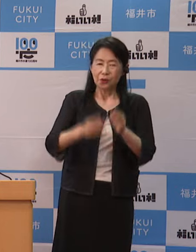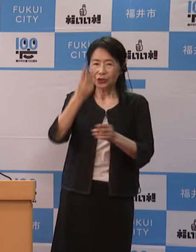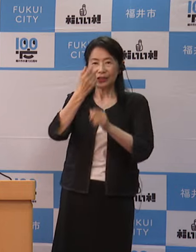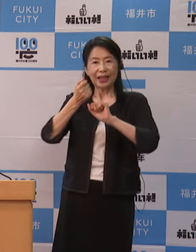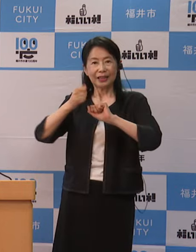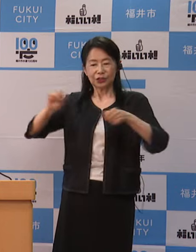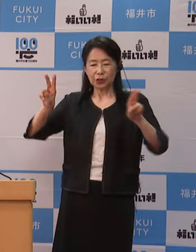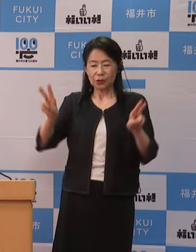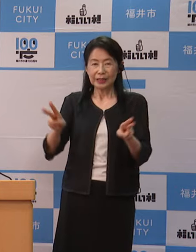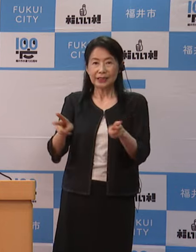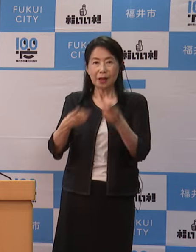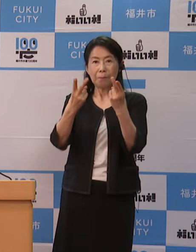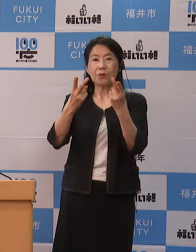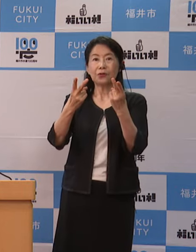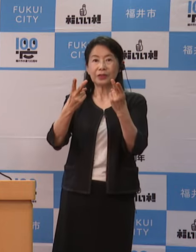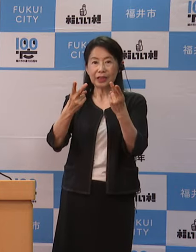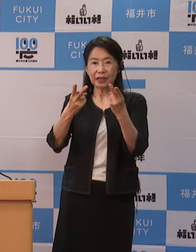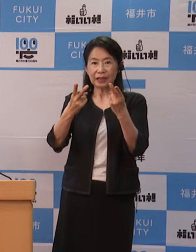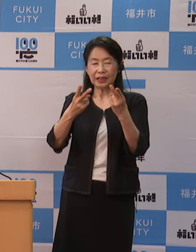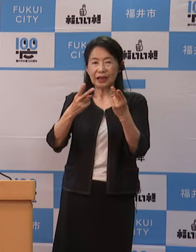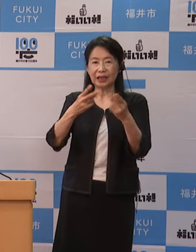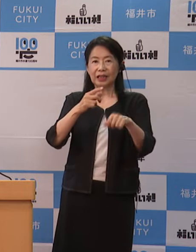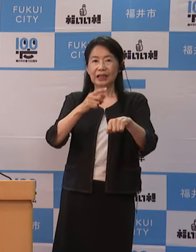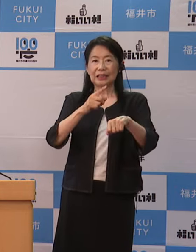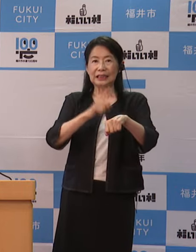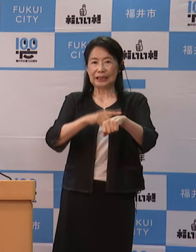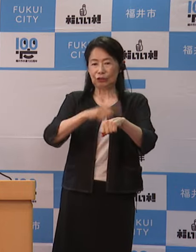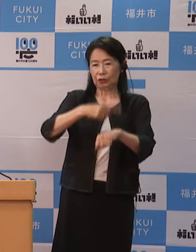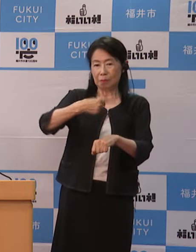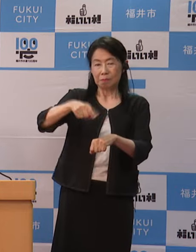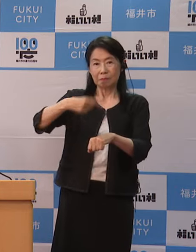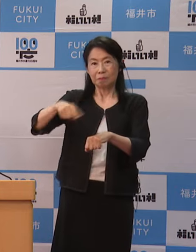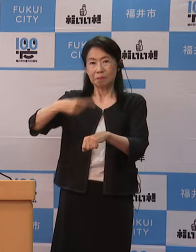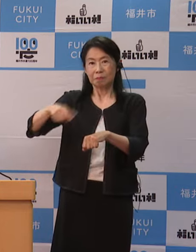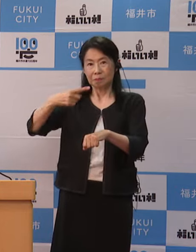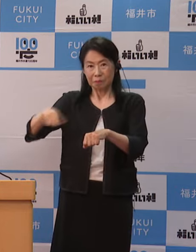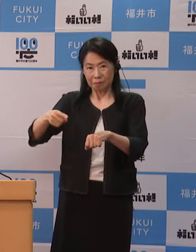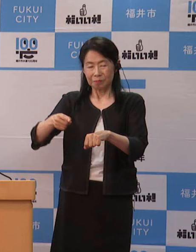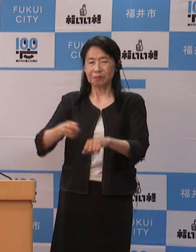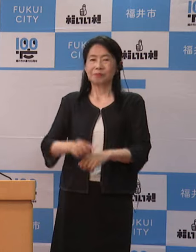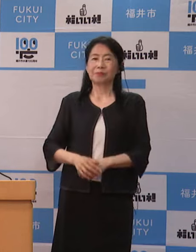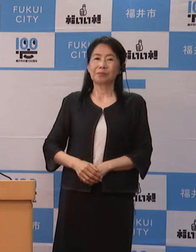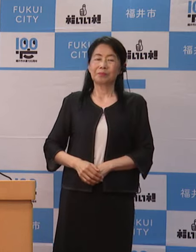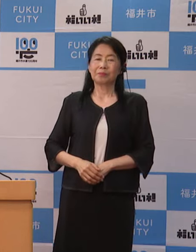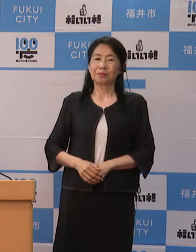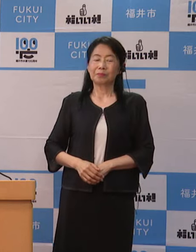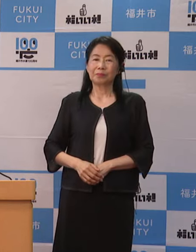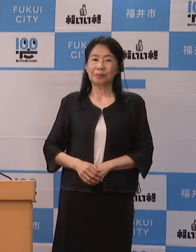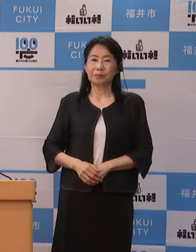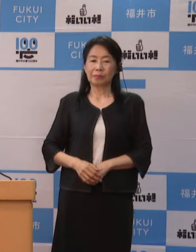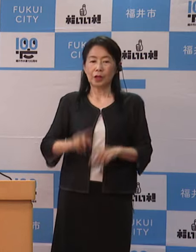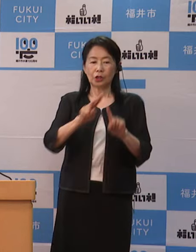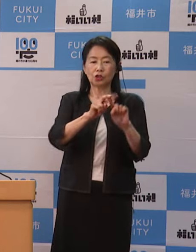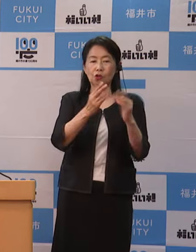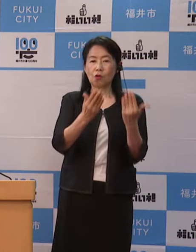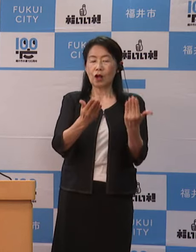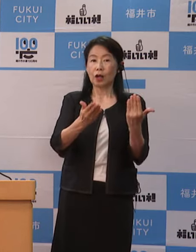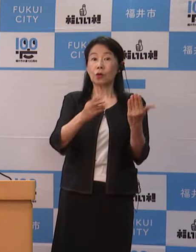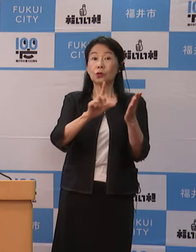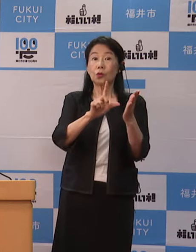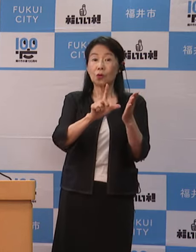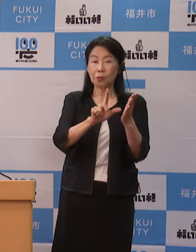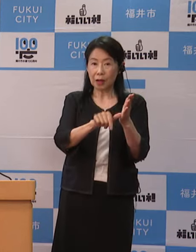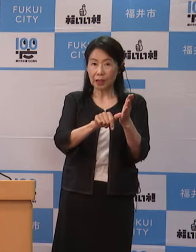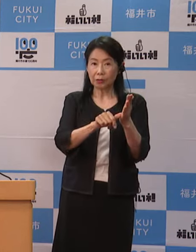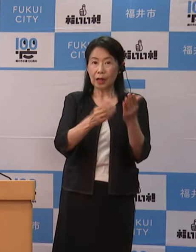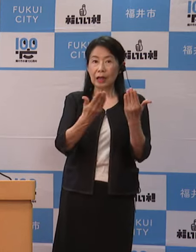の専門的なことをどんどんどんどんやっていくということもやっていると。それから小学校ですとアフタ